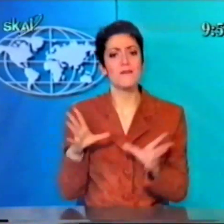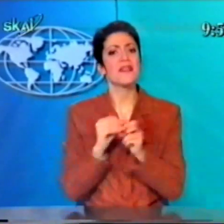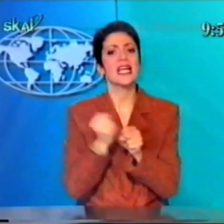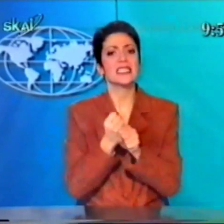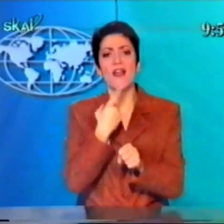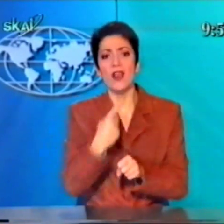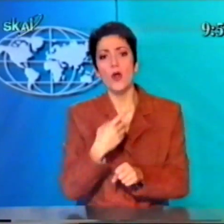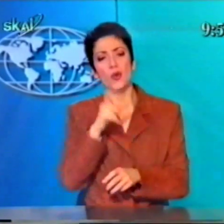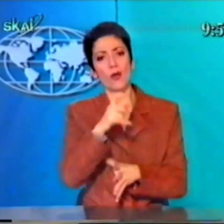ατύχημα.